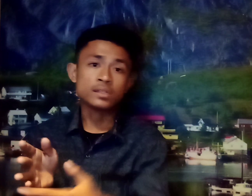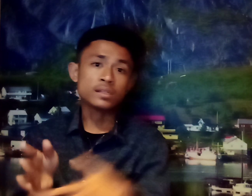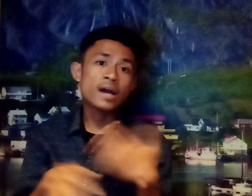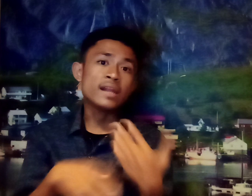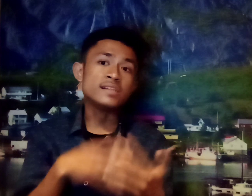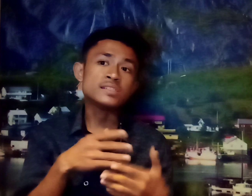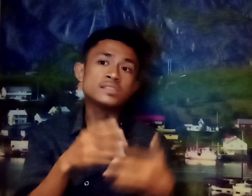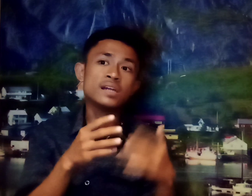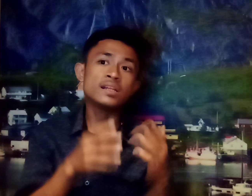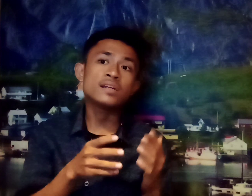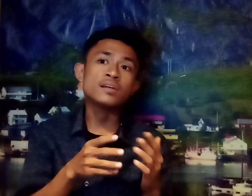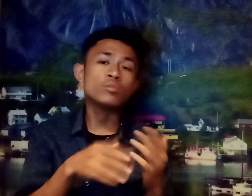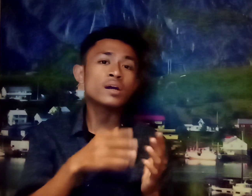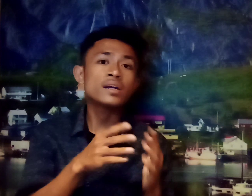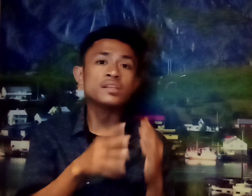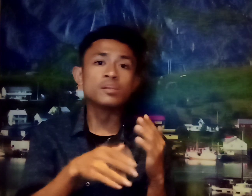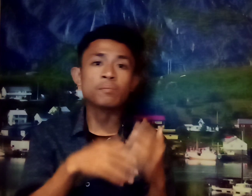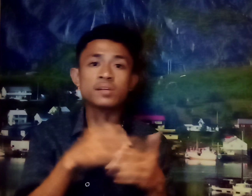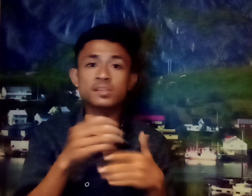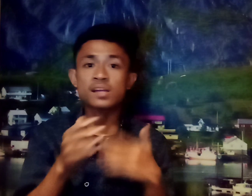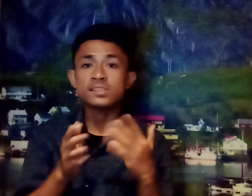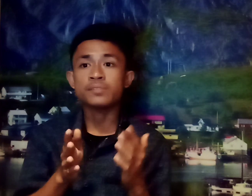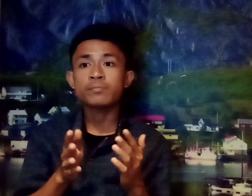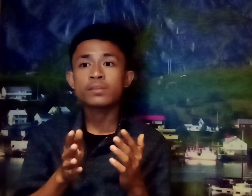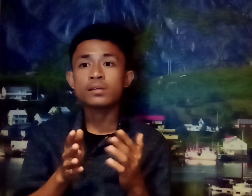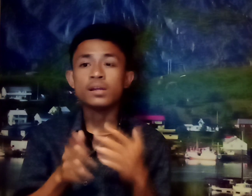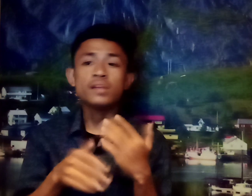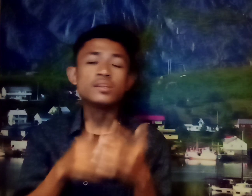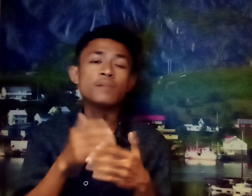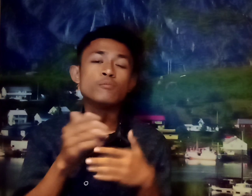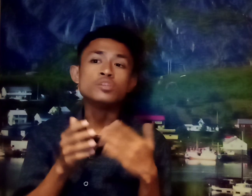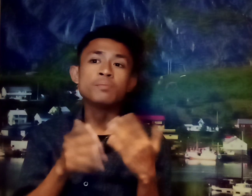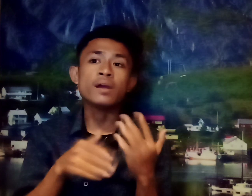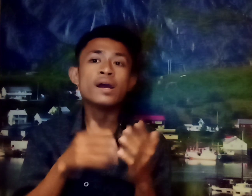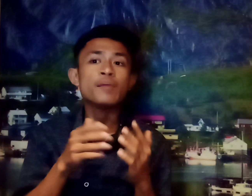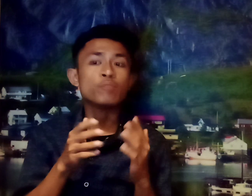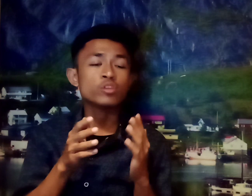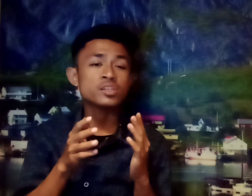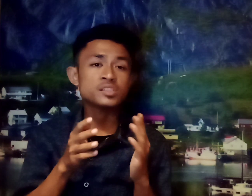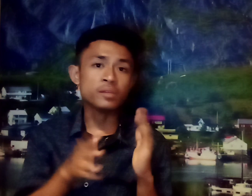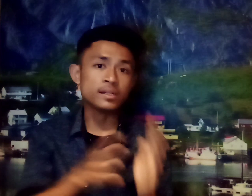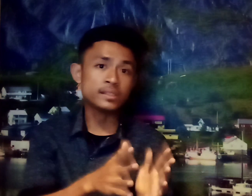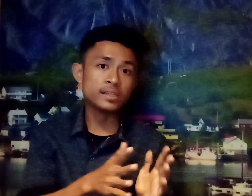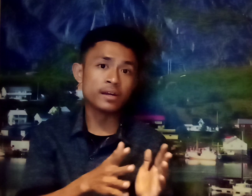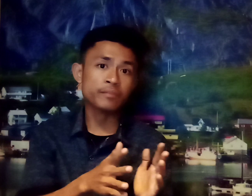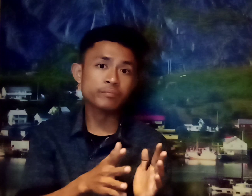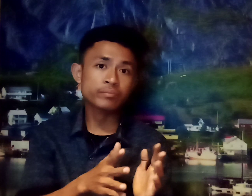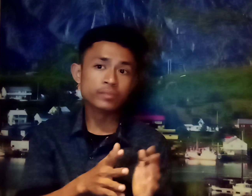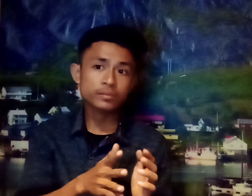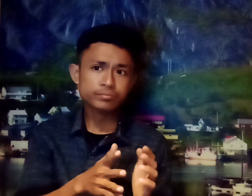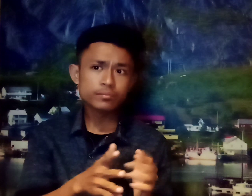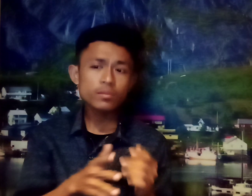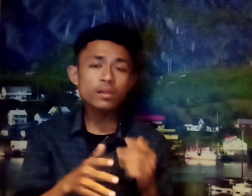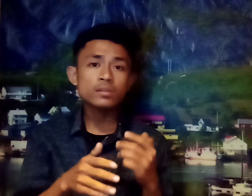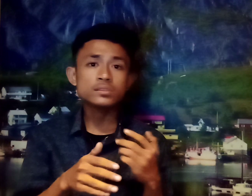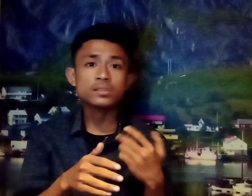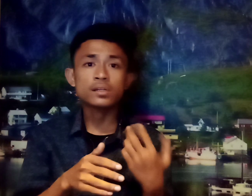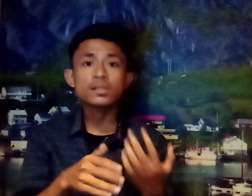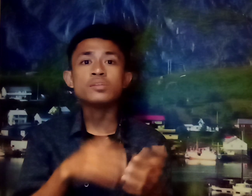serta analisis datanya menggunakan interpretasi dan tidak menguji pada hipotesis penelitian, serta